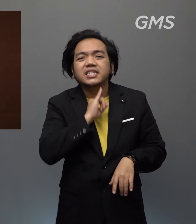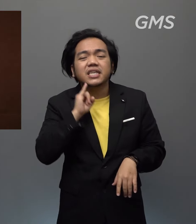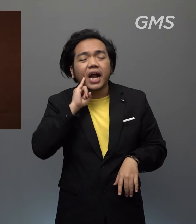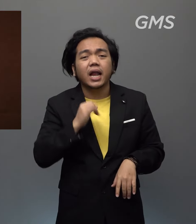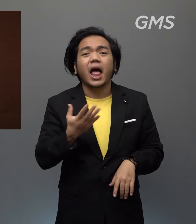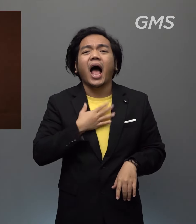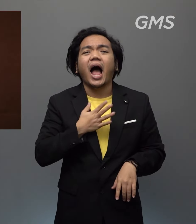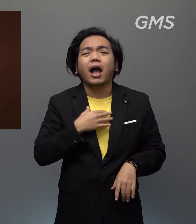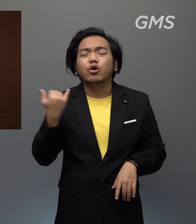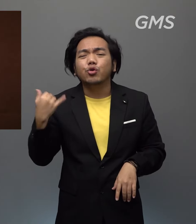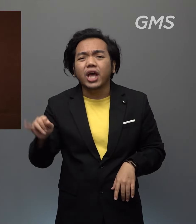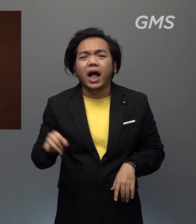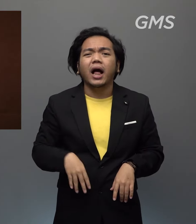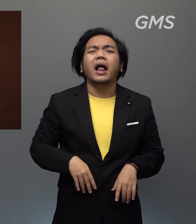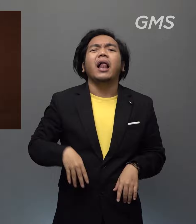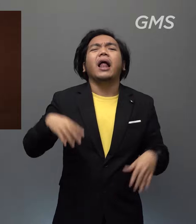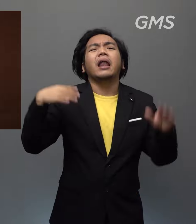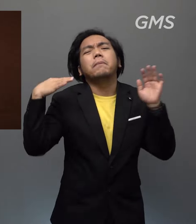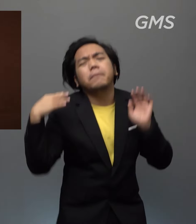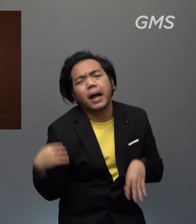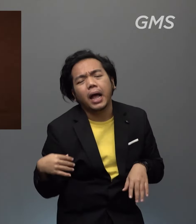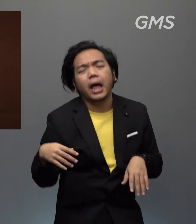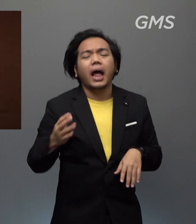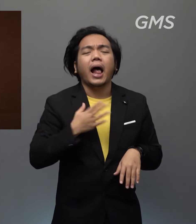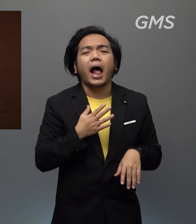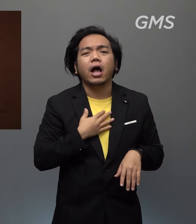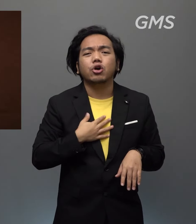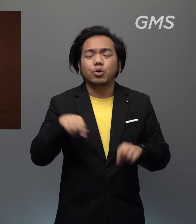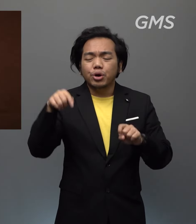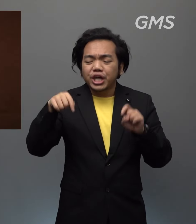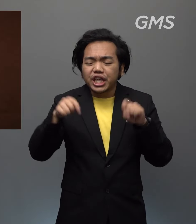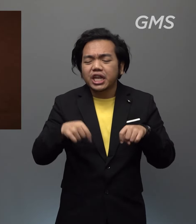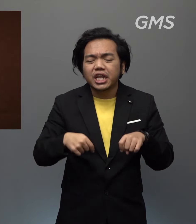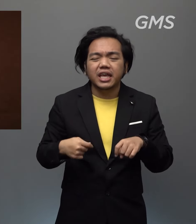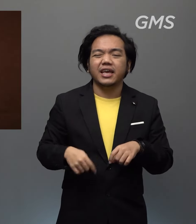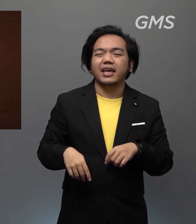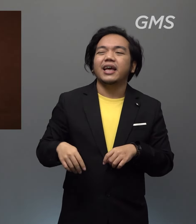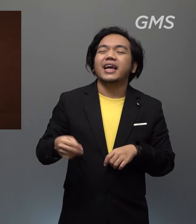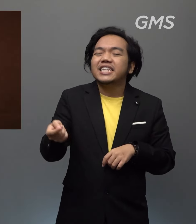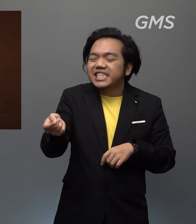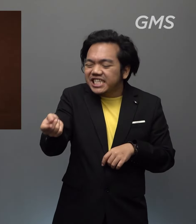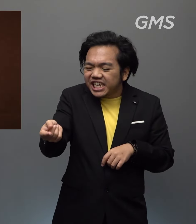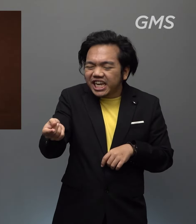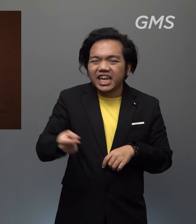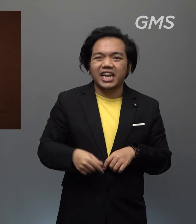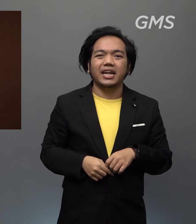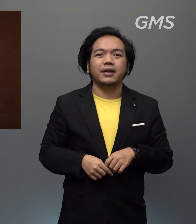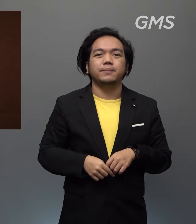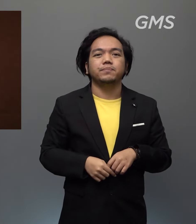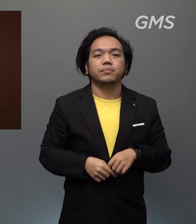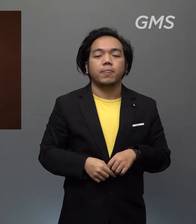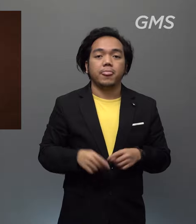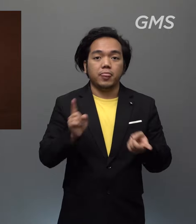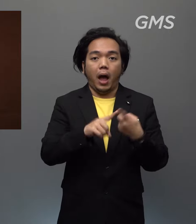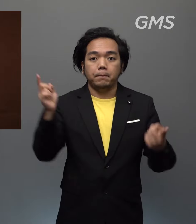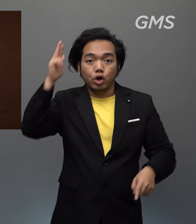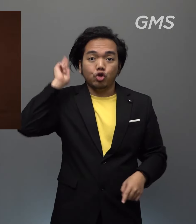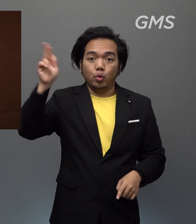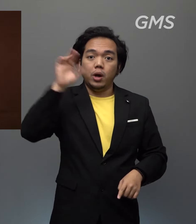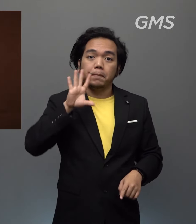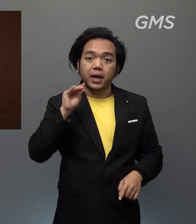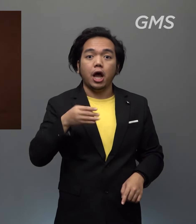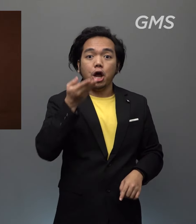keluargaku. Tuhan gak selesai. Tuhan terus sampaikan kehendaknya. Kamu akan mengusir mereka. Kamu akan menang. Kamu